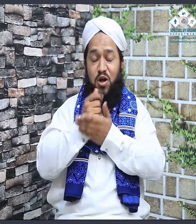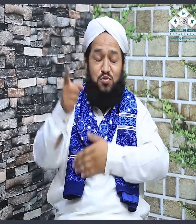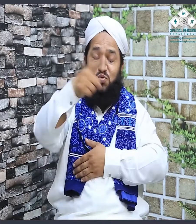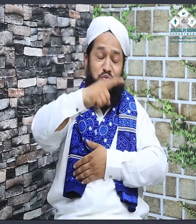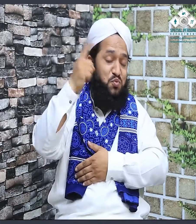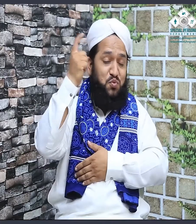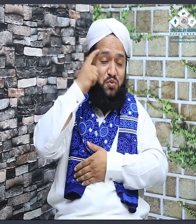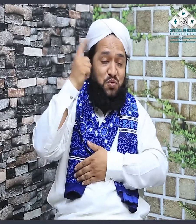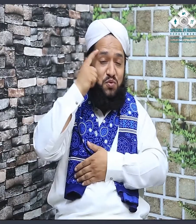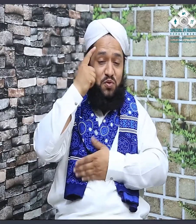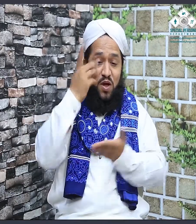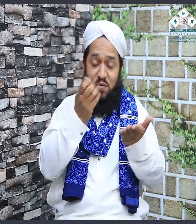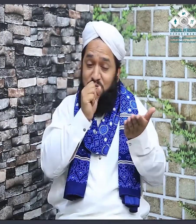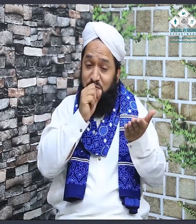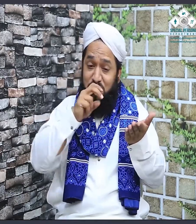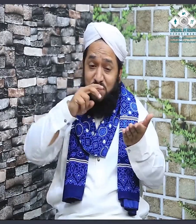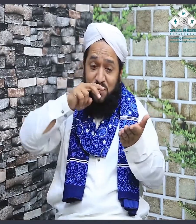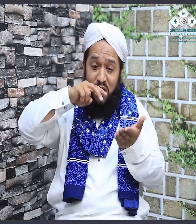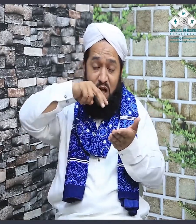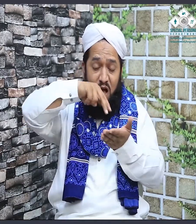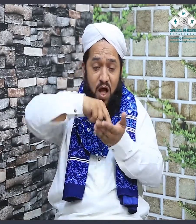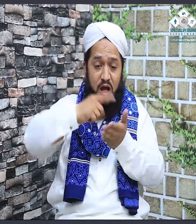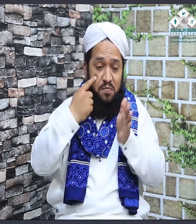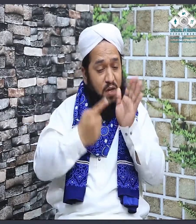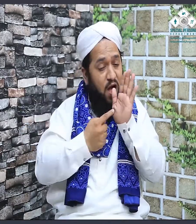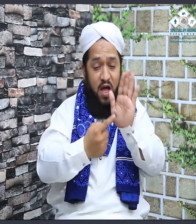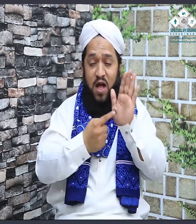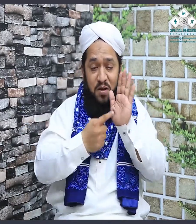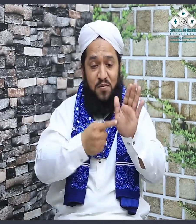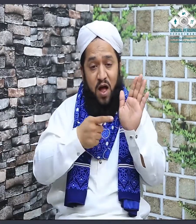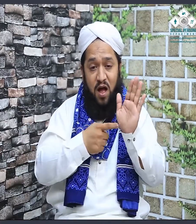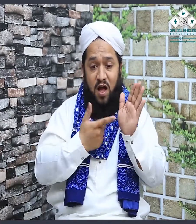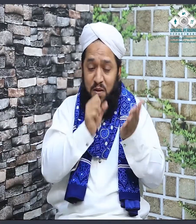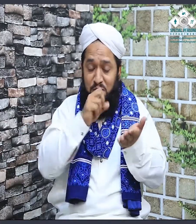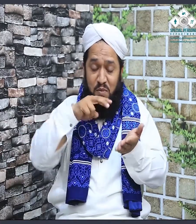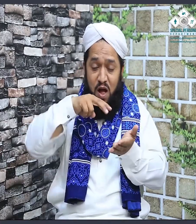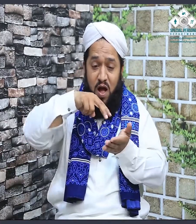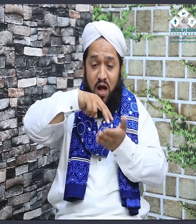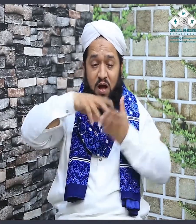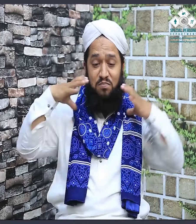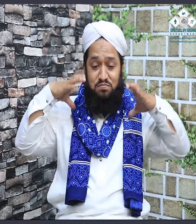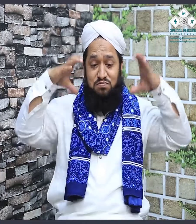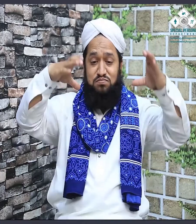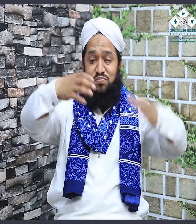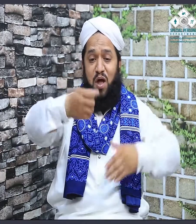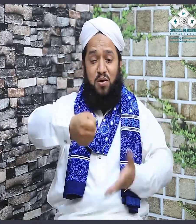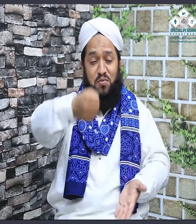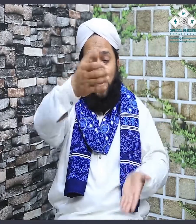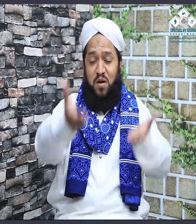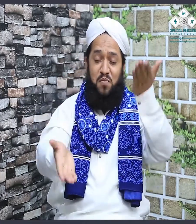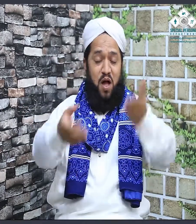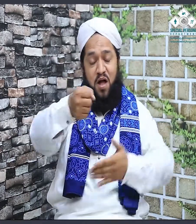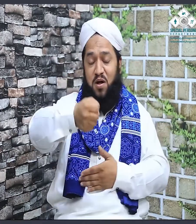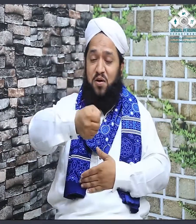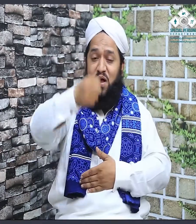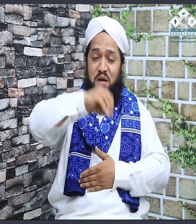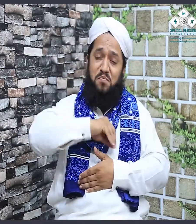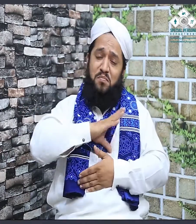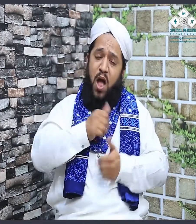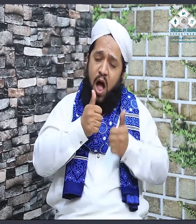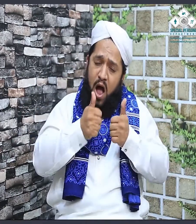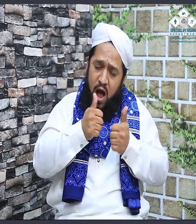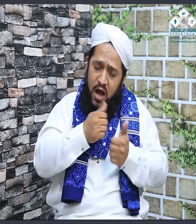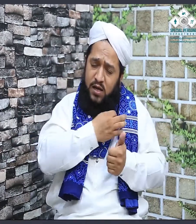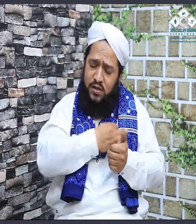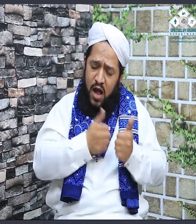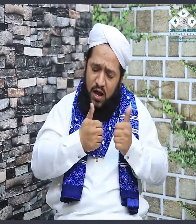کی نشانیوں کے بارے میں تو آپ سن رہے ہیں, مگر ڈے آف ججمنٹ میرے اور آپ کے اعمال کا اکاؤنٹ ہوگا, حساب ہوگا. ایسے اعمال کیجیے کہ